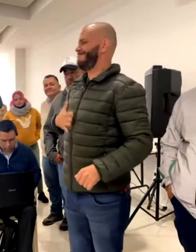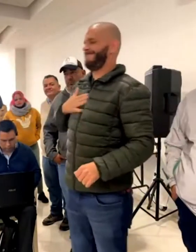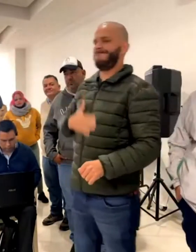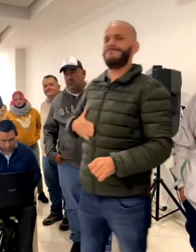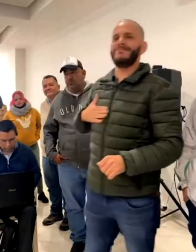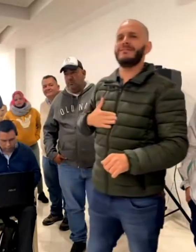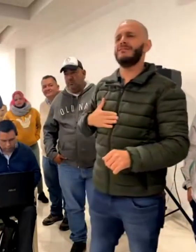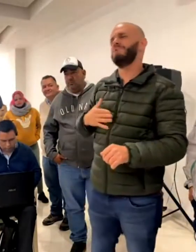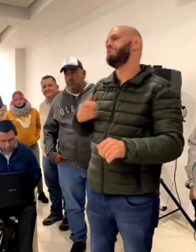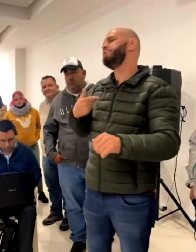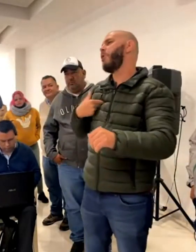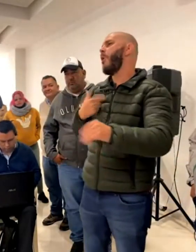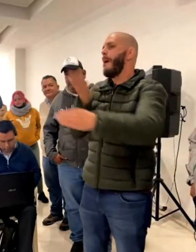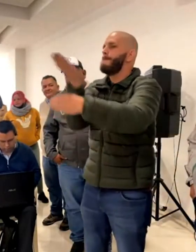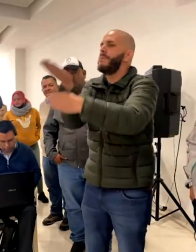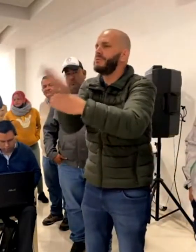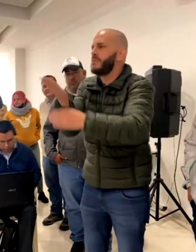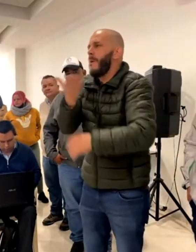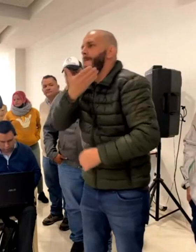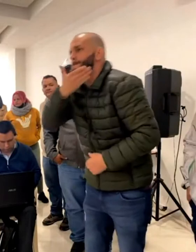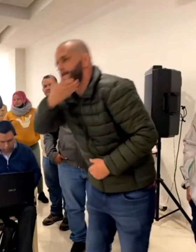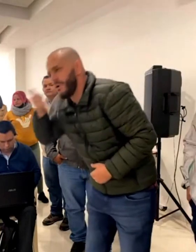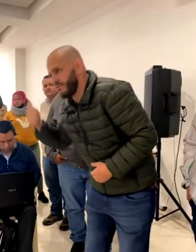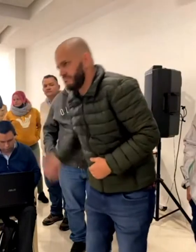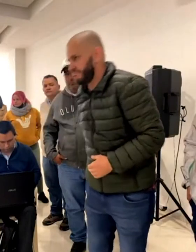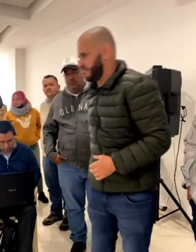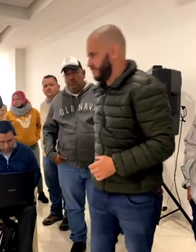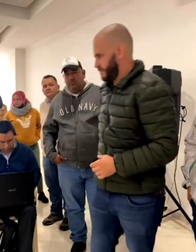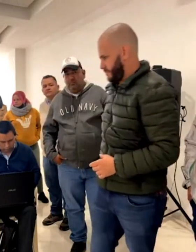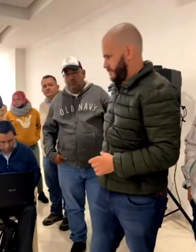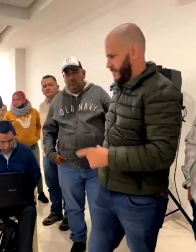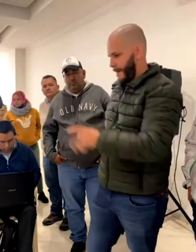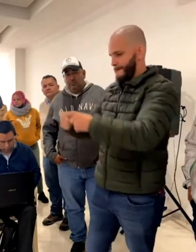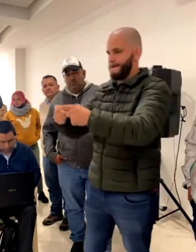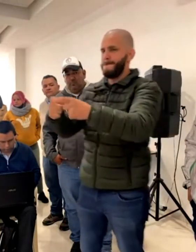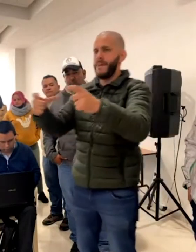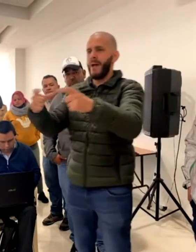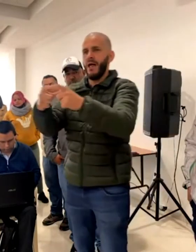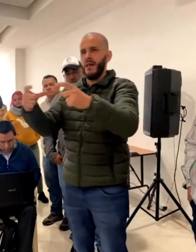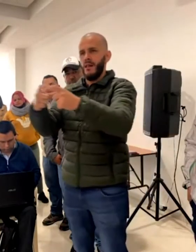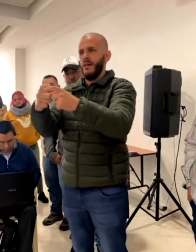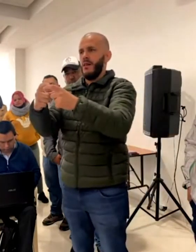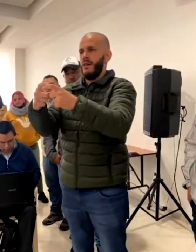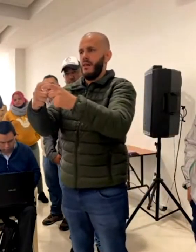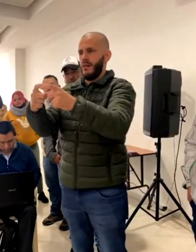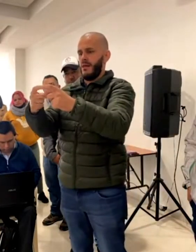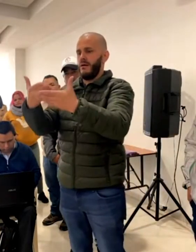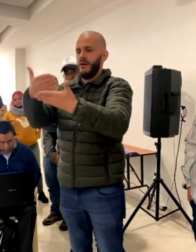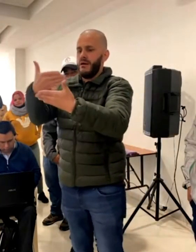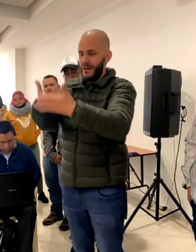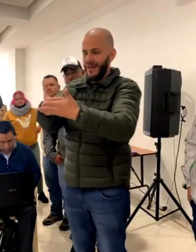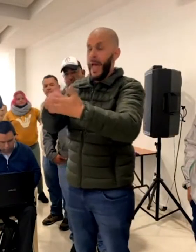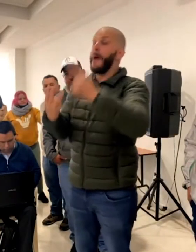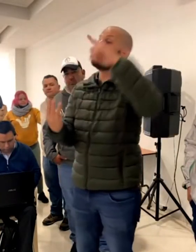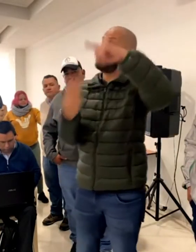eso es vulnerable entonces siento que no es la mejor solución